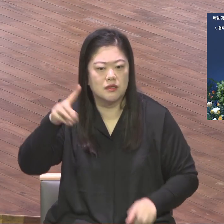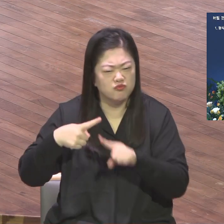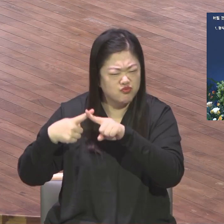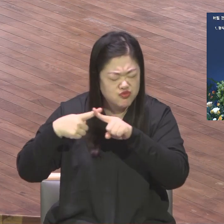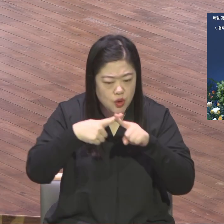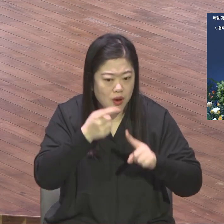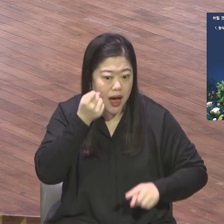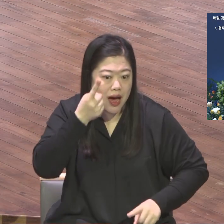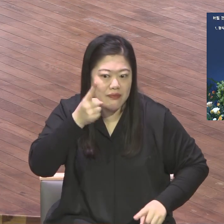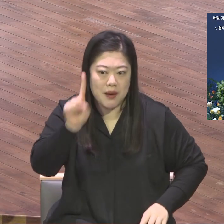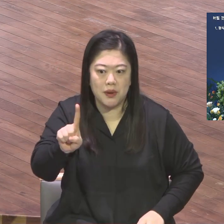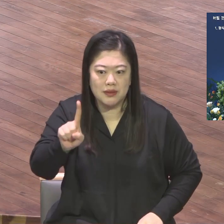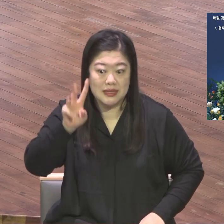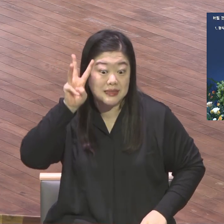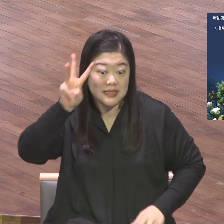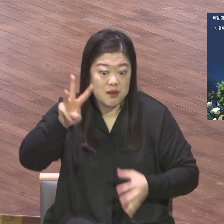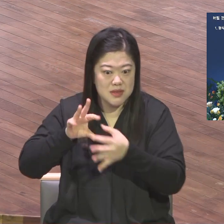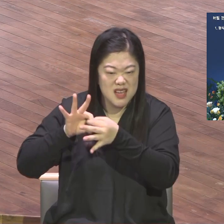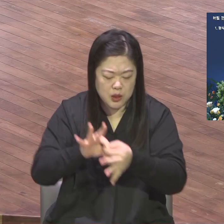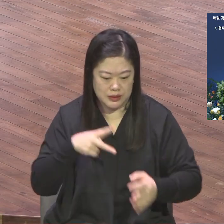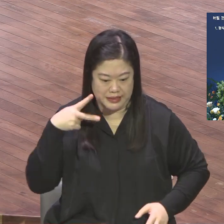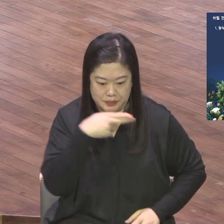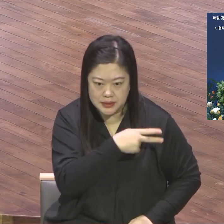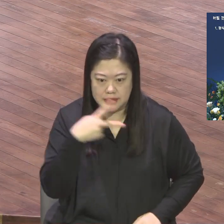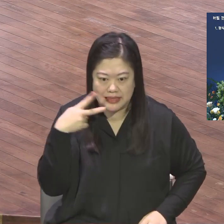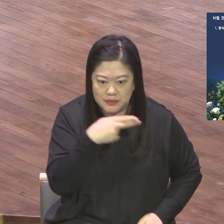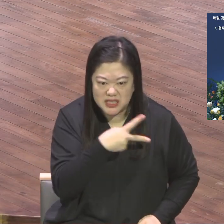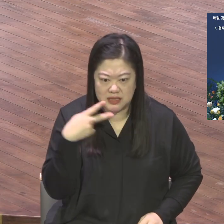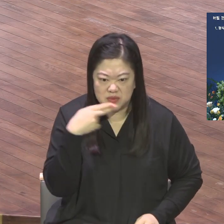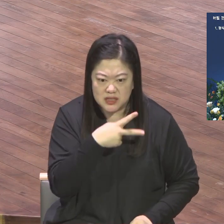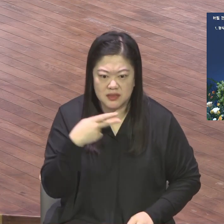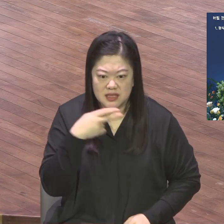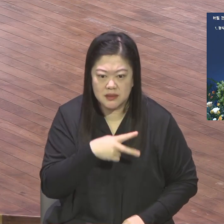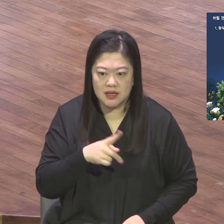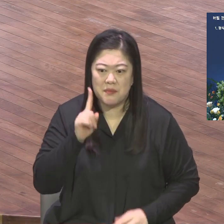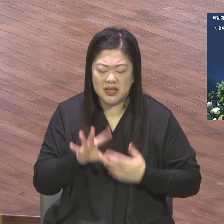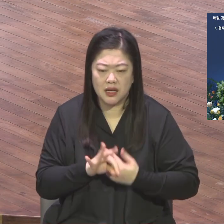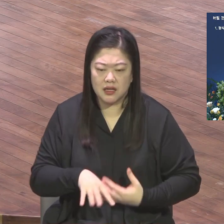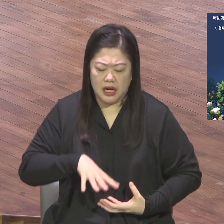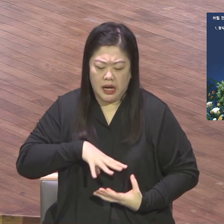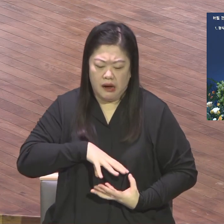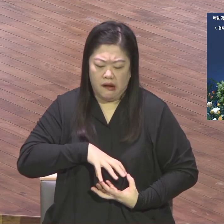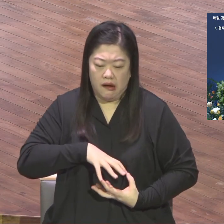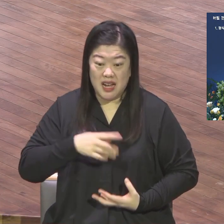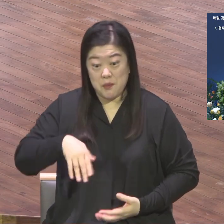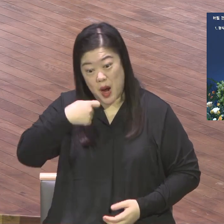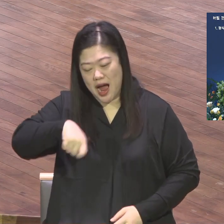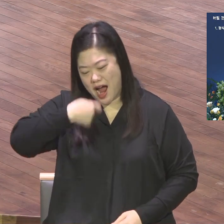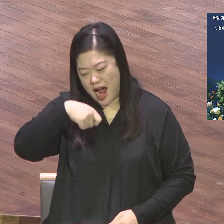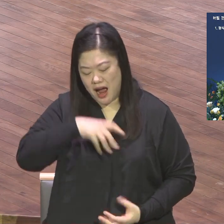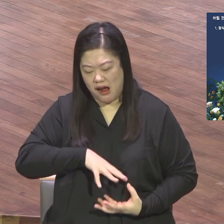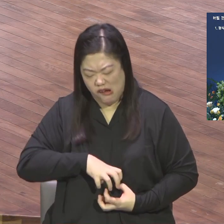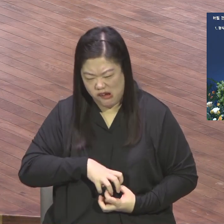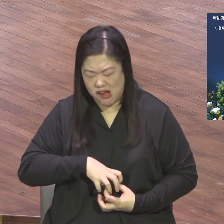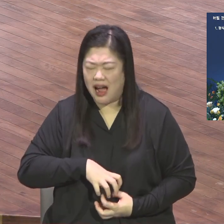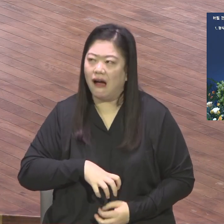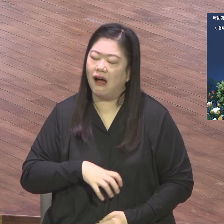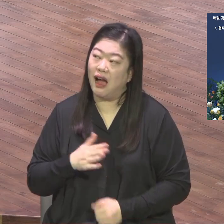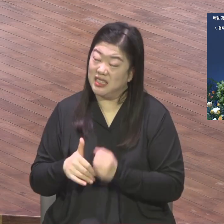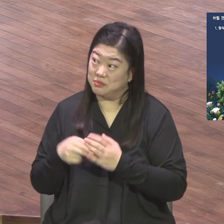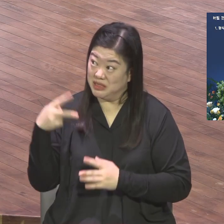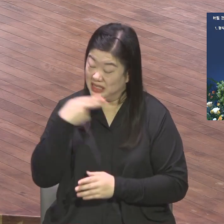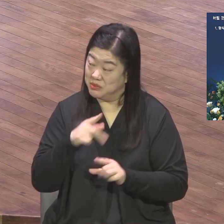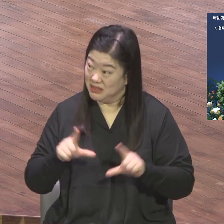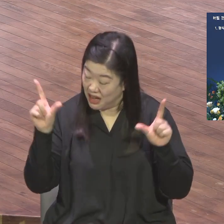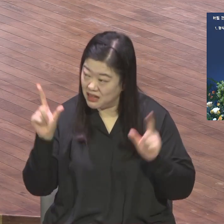나니까. 금식을 그냥 소화만 안 돼도, 아, 하나님 금식하는 것 같다. 뭐 조금만 내가 마음으로